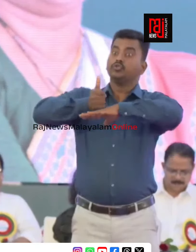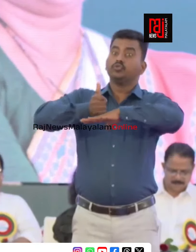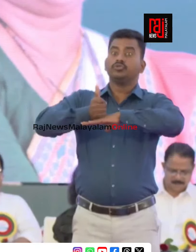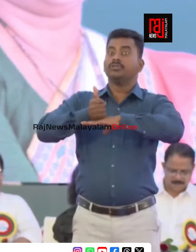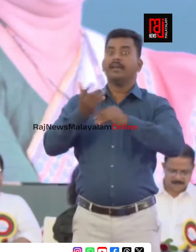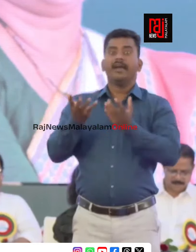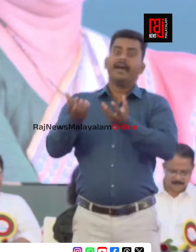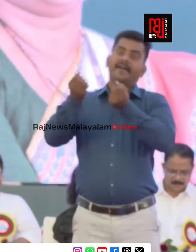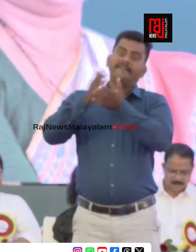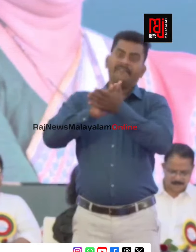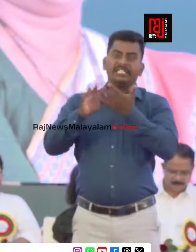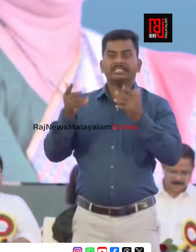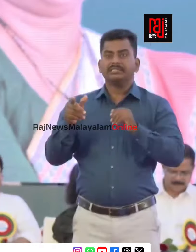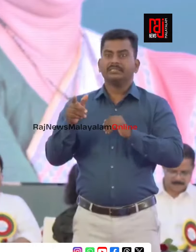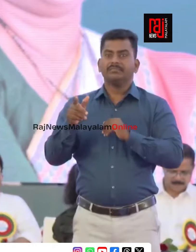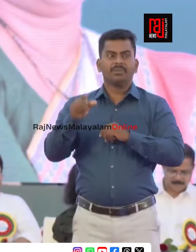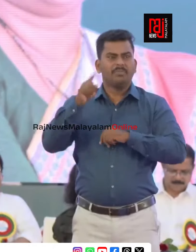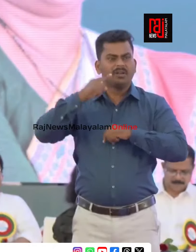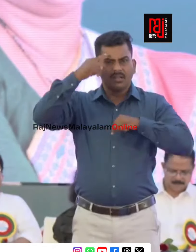മാനസിക വെല്ലുവിളി